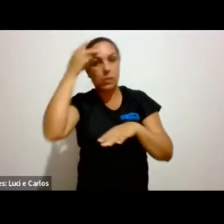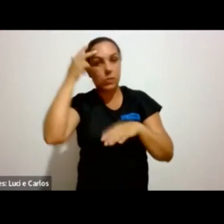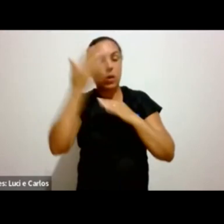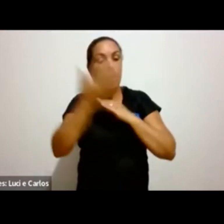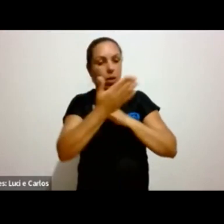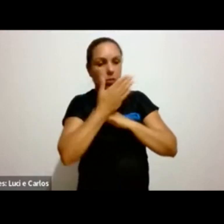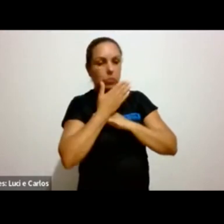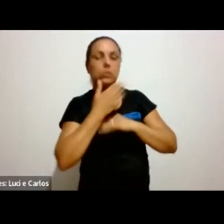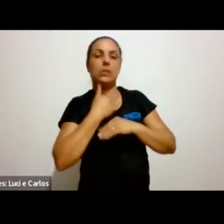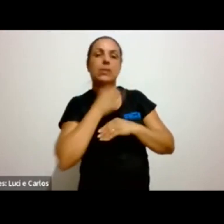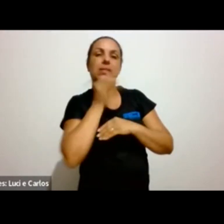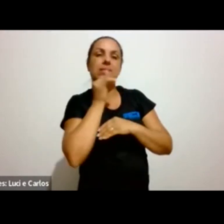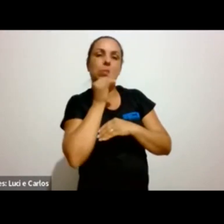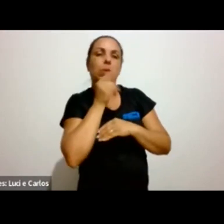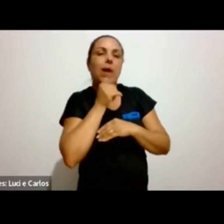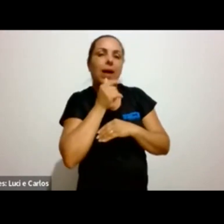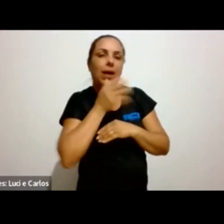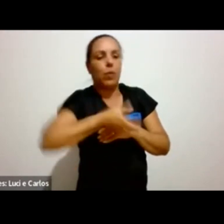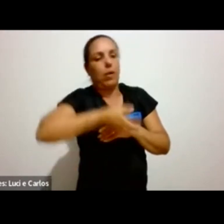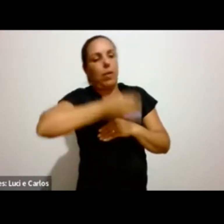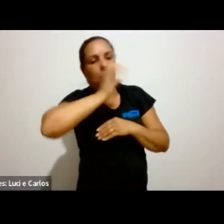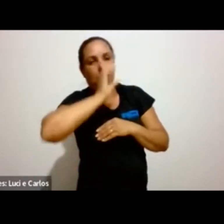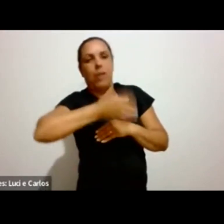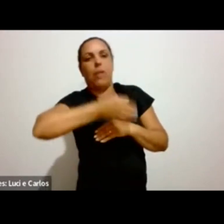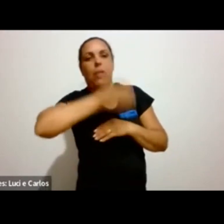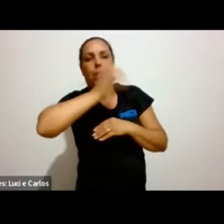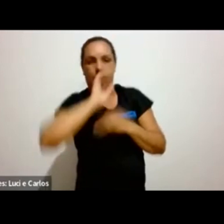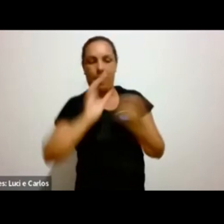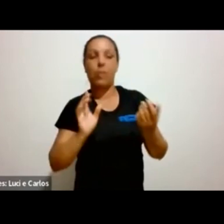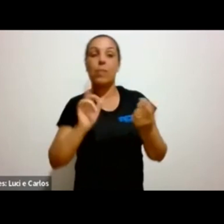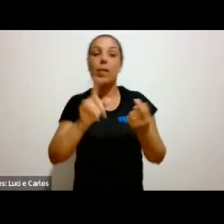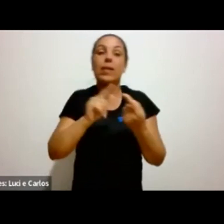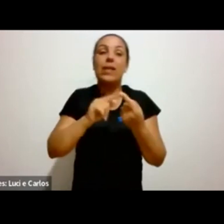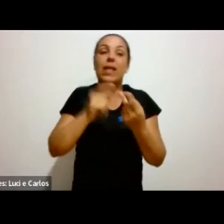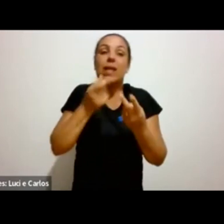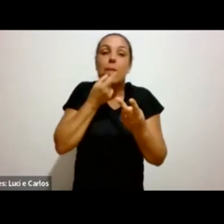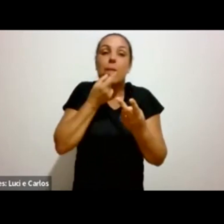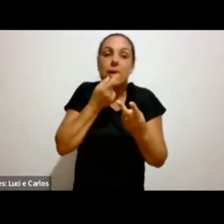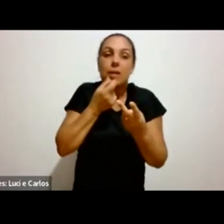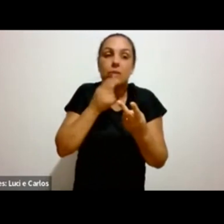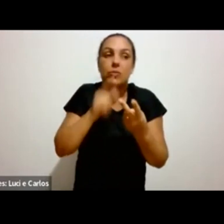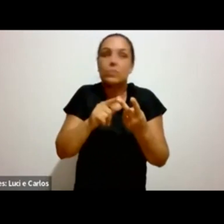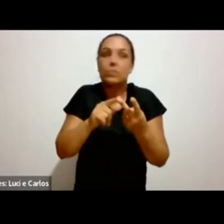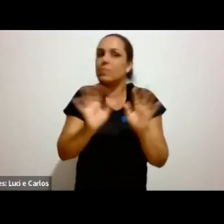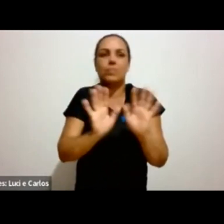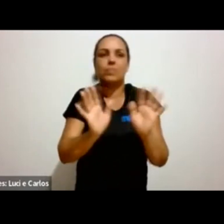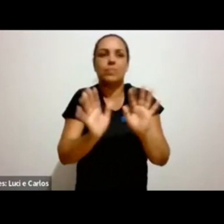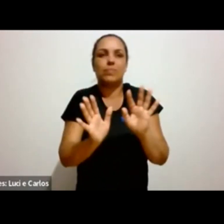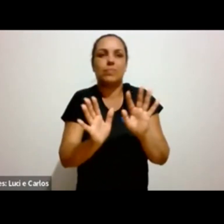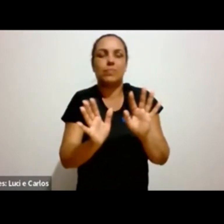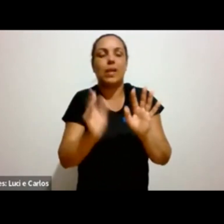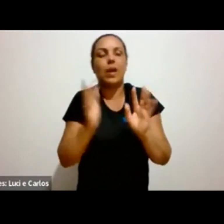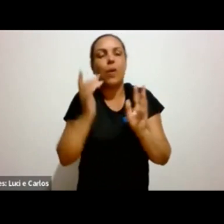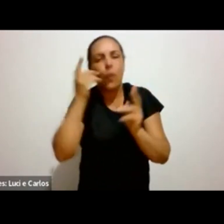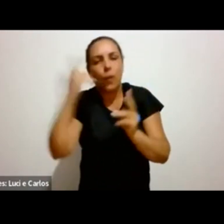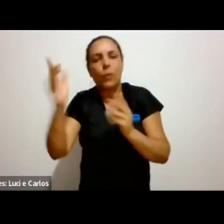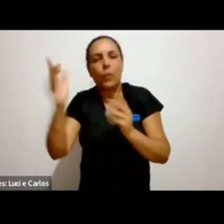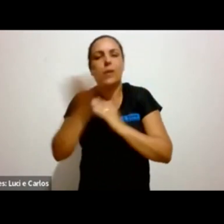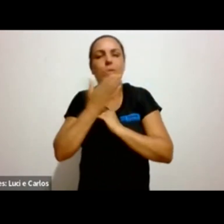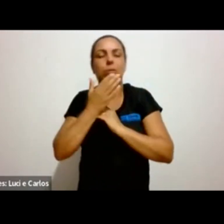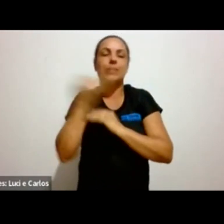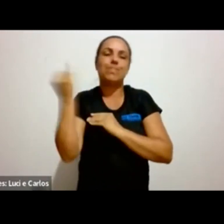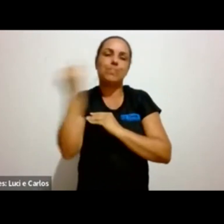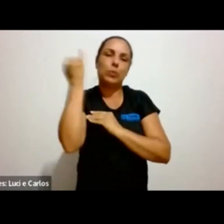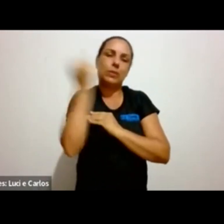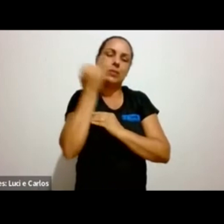único. Também não existe uma panaceia para a fibromialgia. Não é para isso que nós trouxemos vocês aqui. Mas eu posso garantir